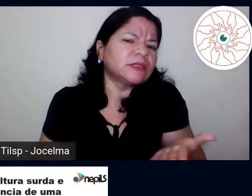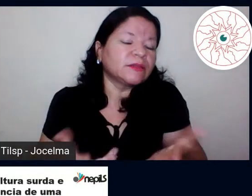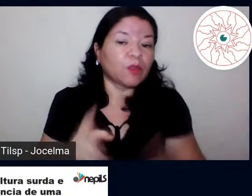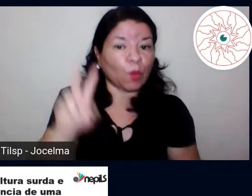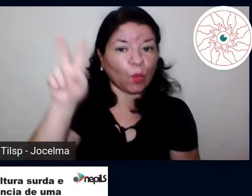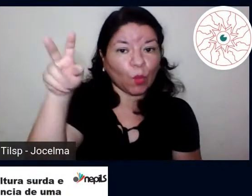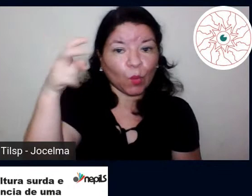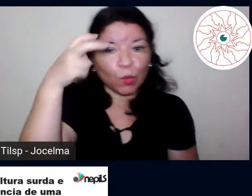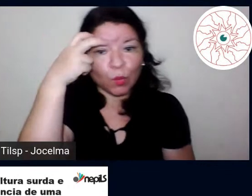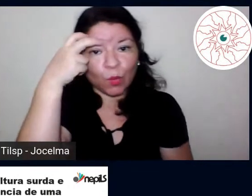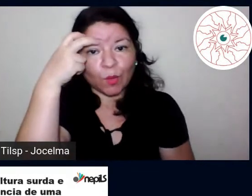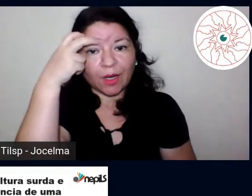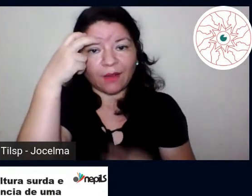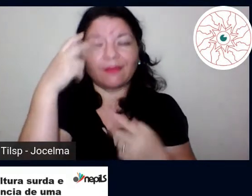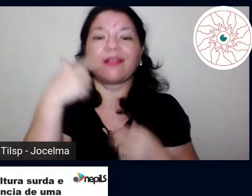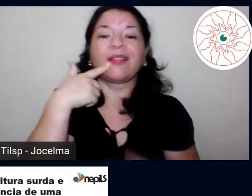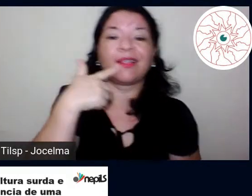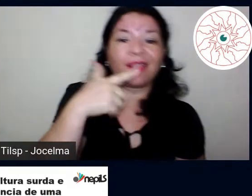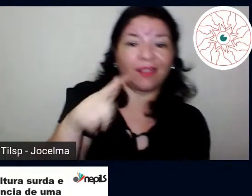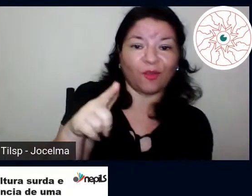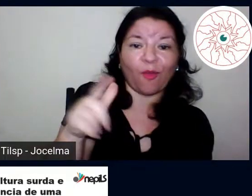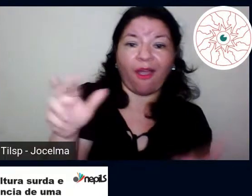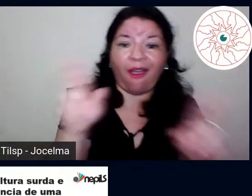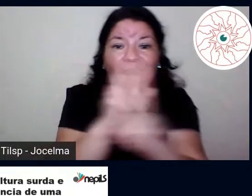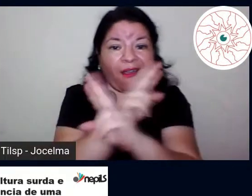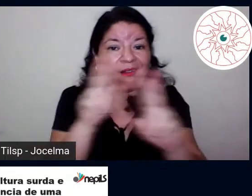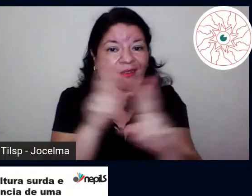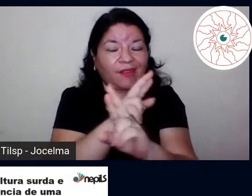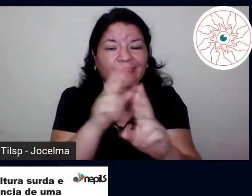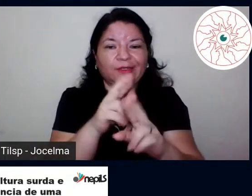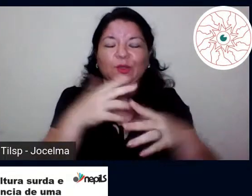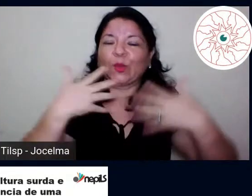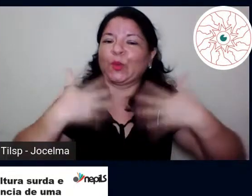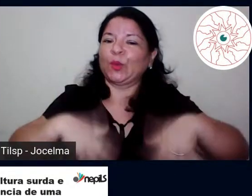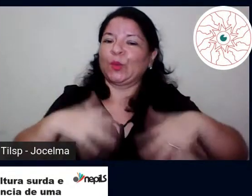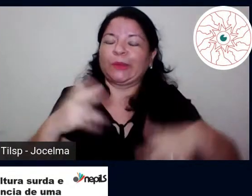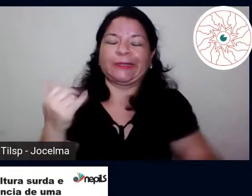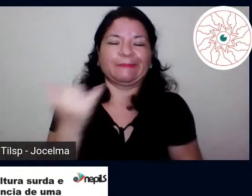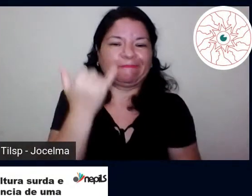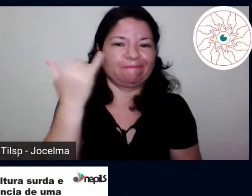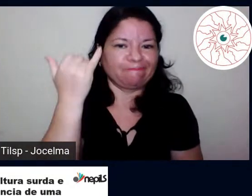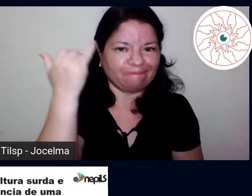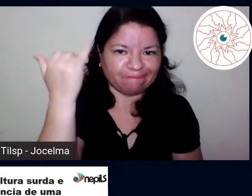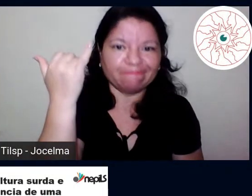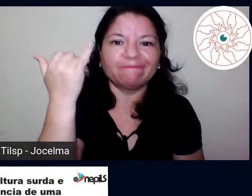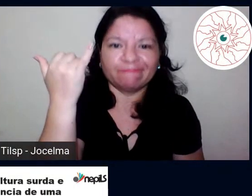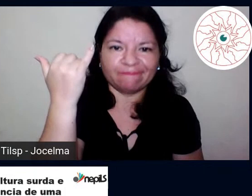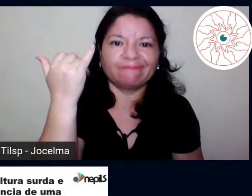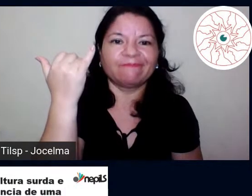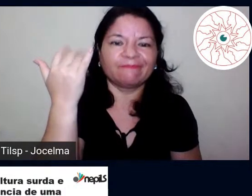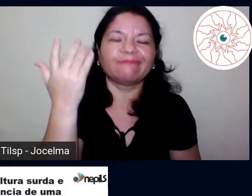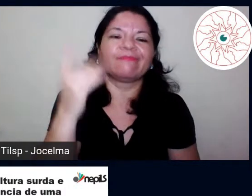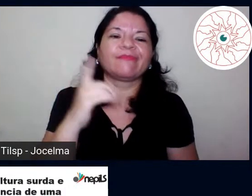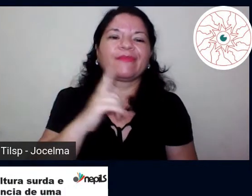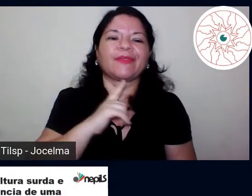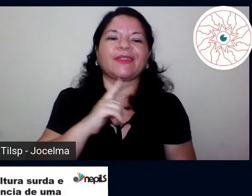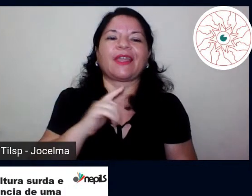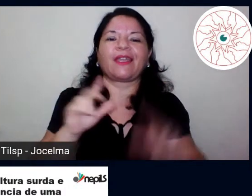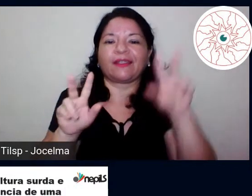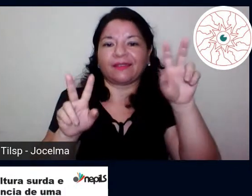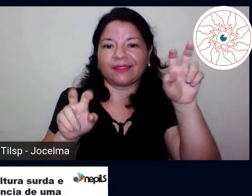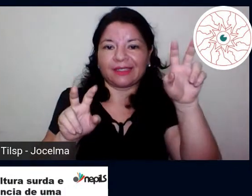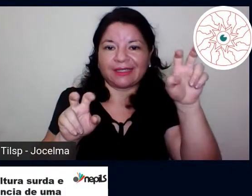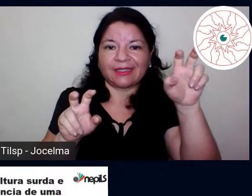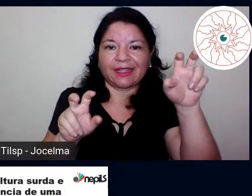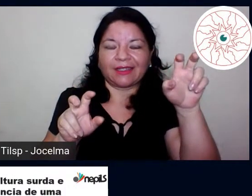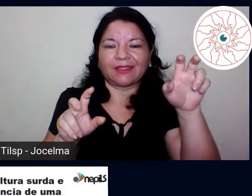é uma relação muito interessante, né? Muito importante nessa discussão. E aqui a gente traz uma citação de Câmara Júnior que